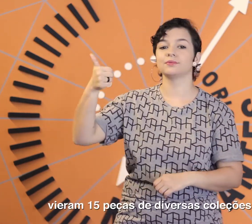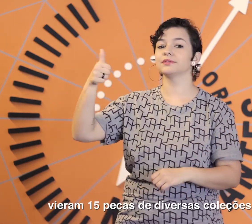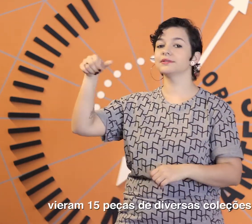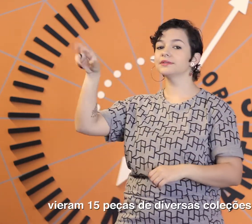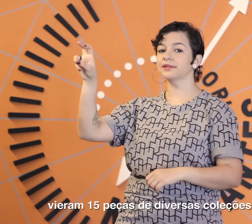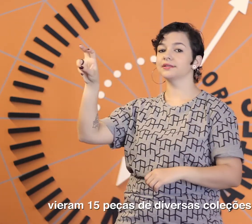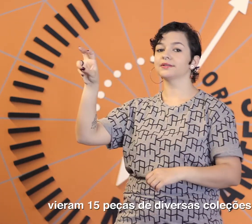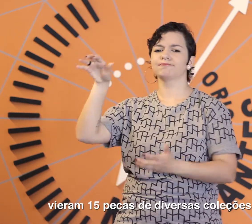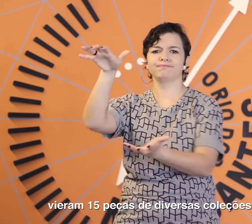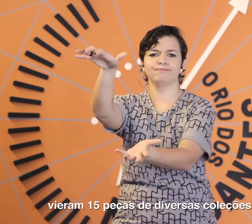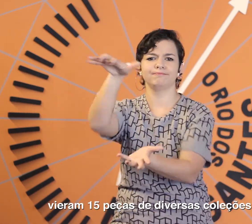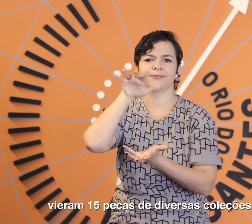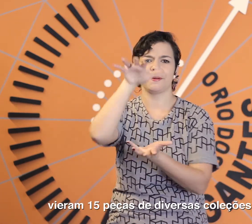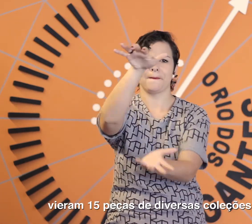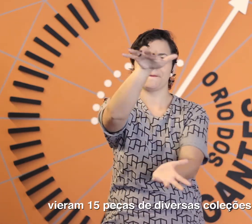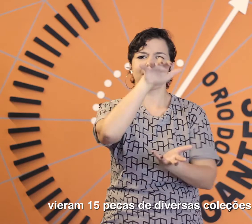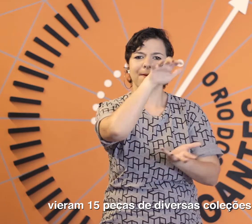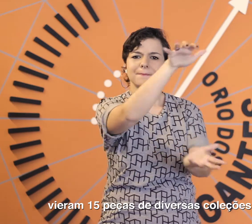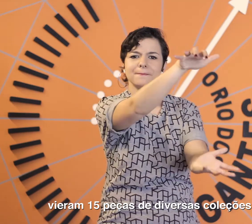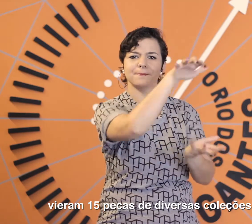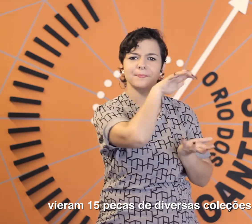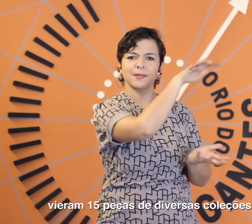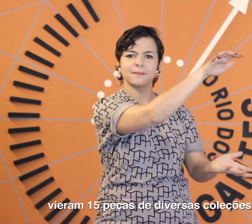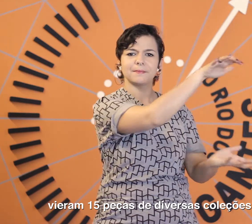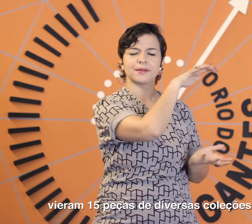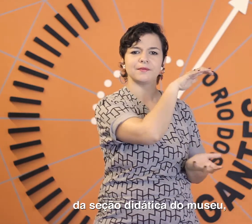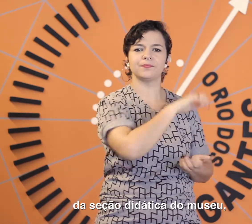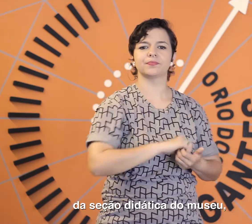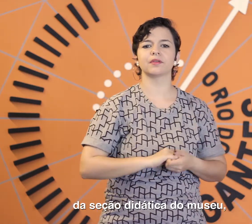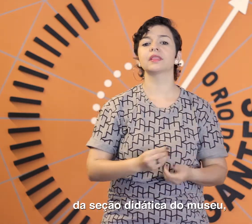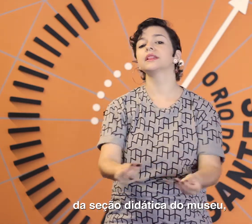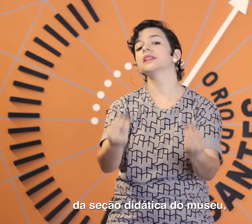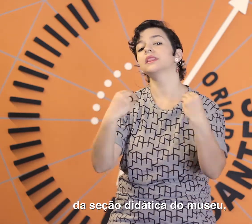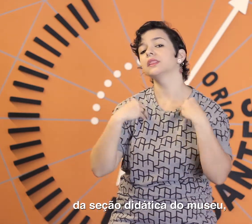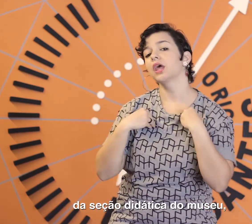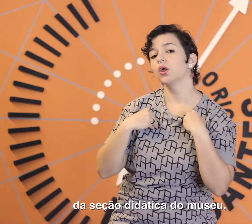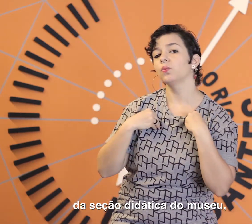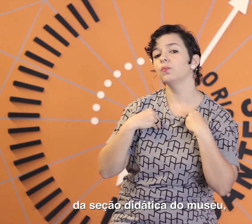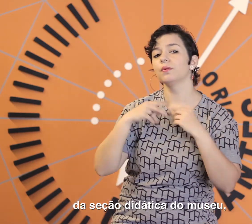vieram 15 peças de diversas coleções da seção didática do museu.